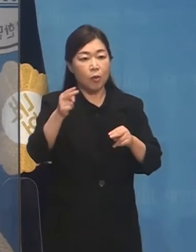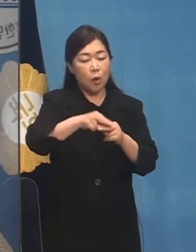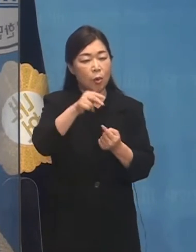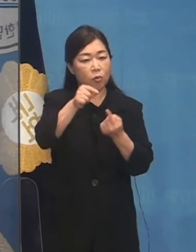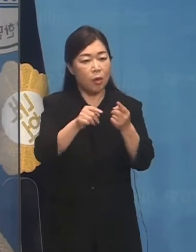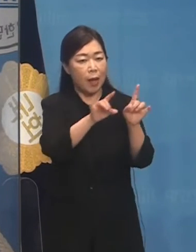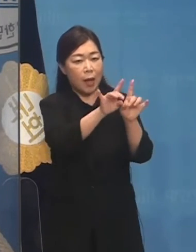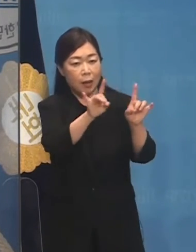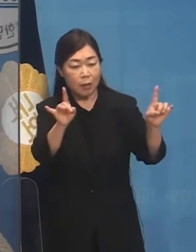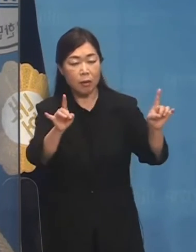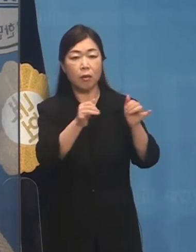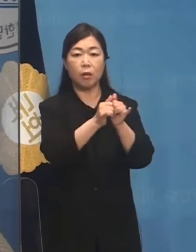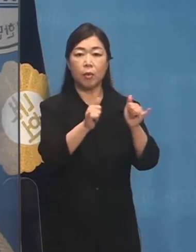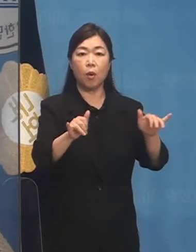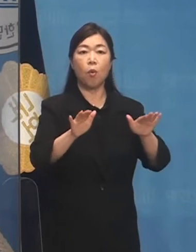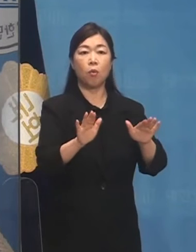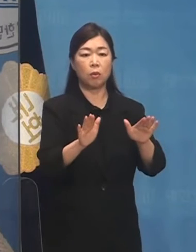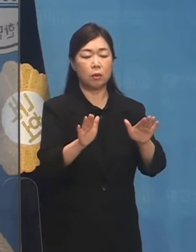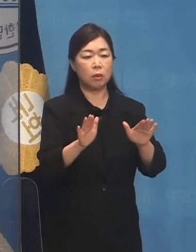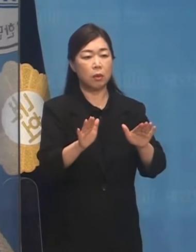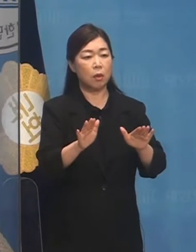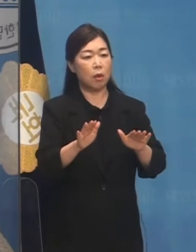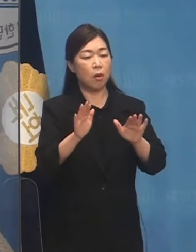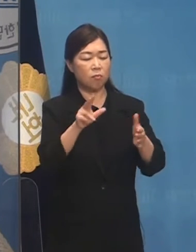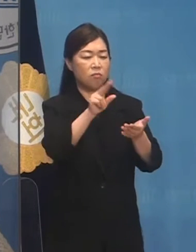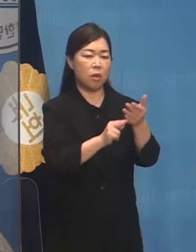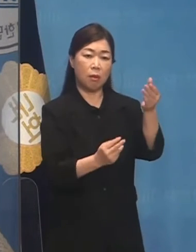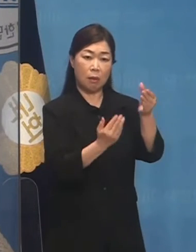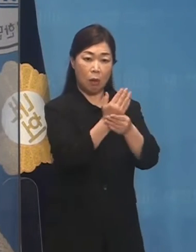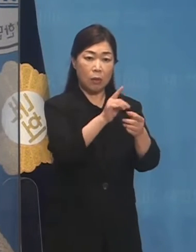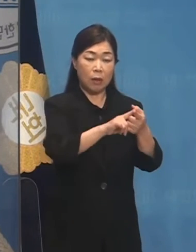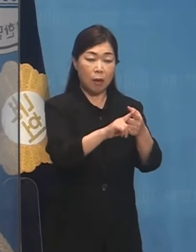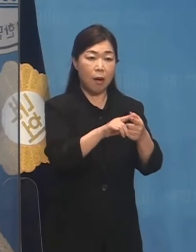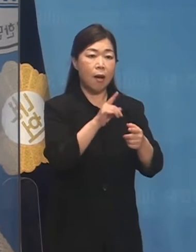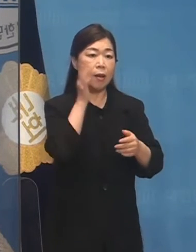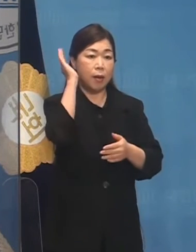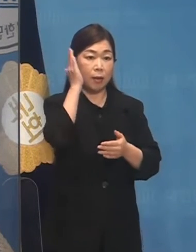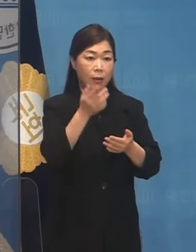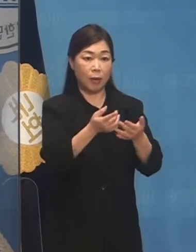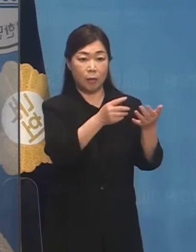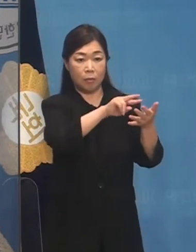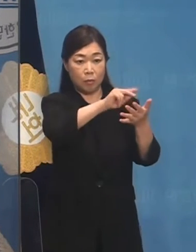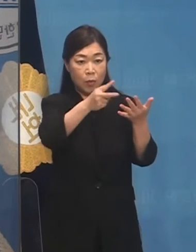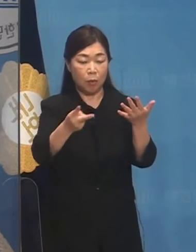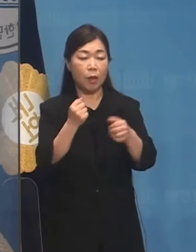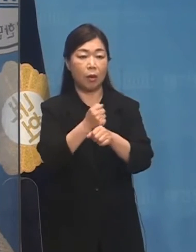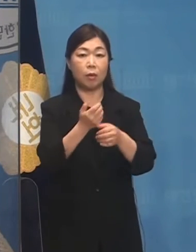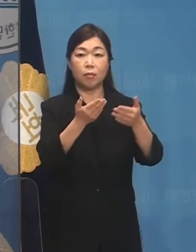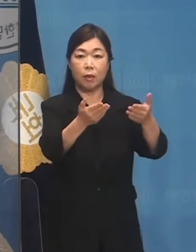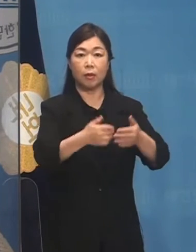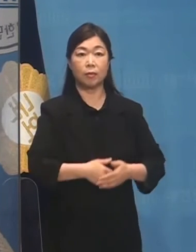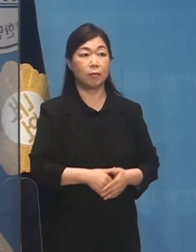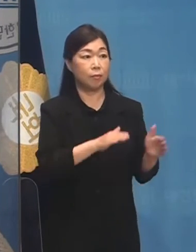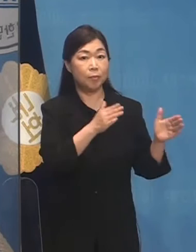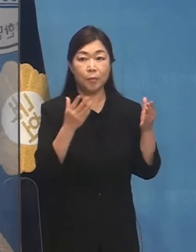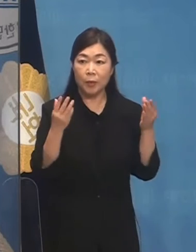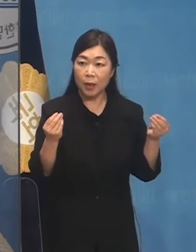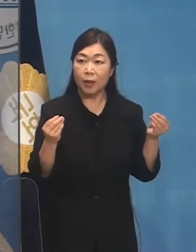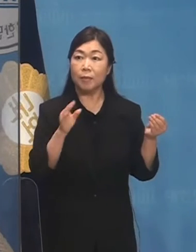한 분께서 이 작금의 이 사태에 대해서 한 말씀씩 하시도록 하겠습니다.